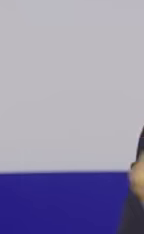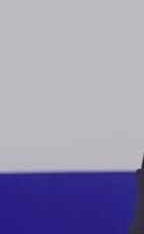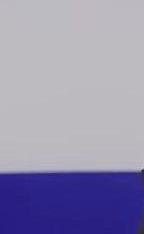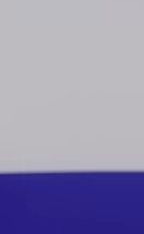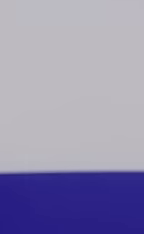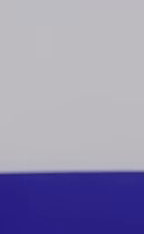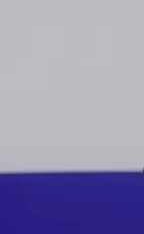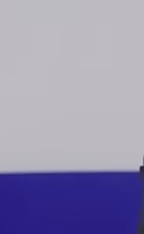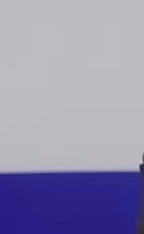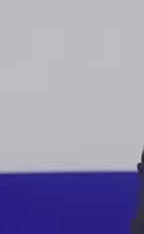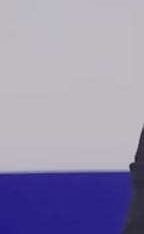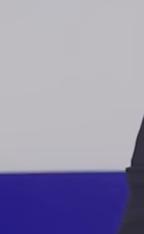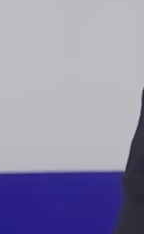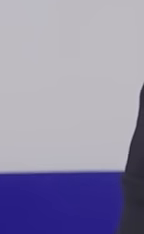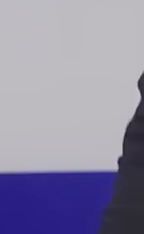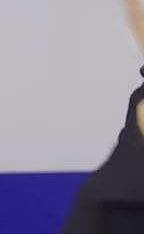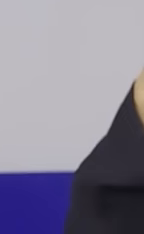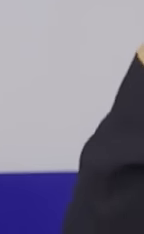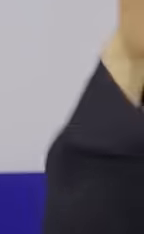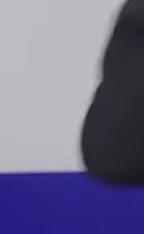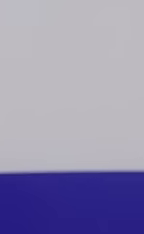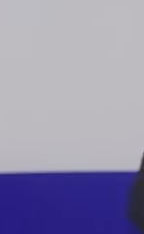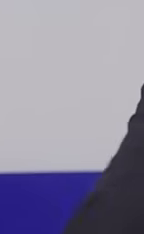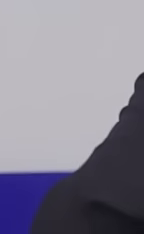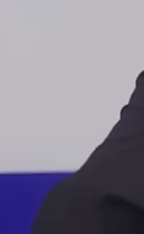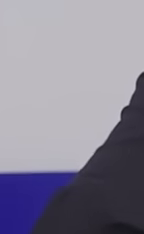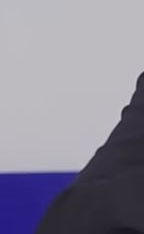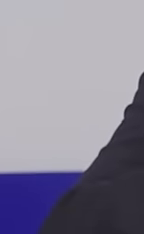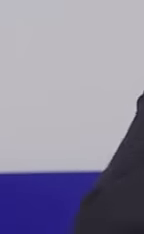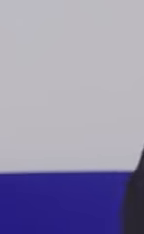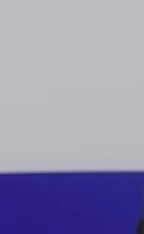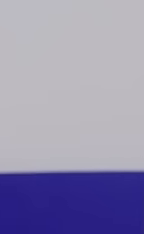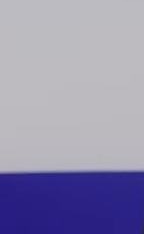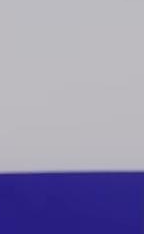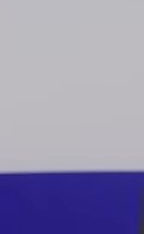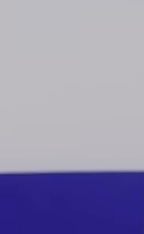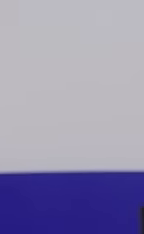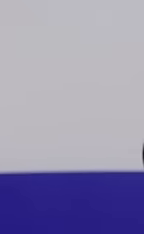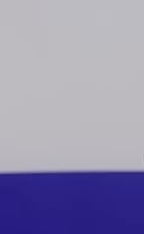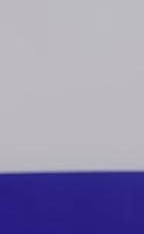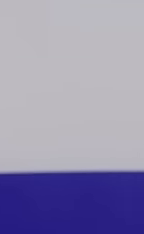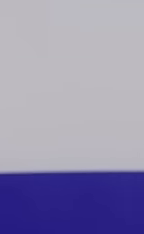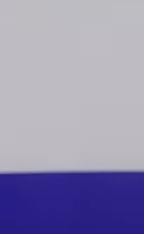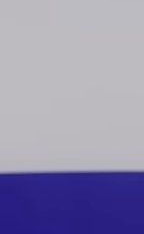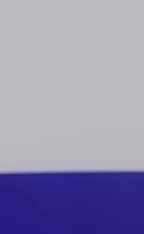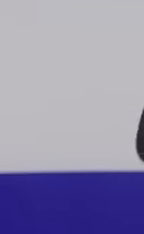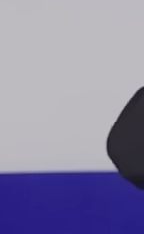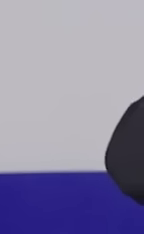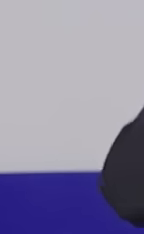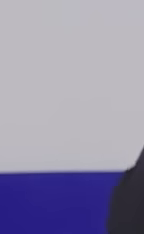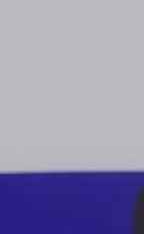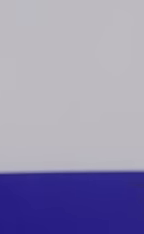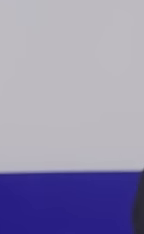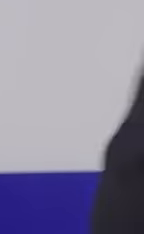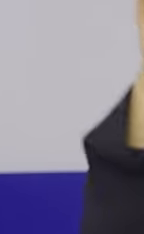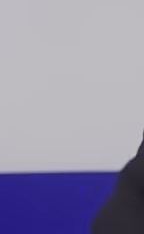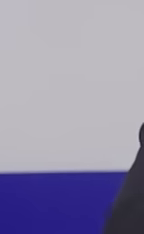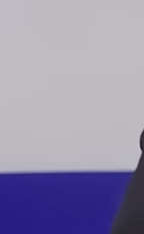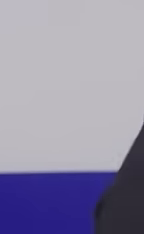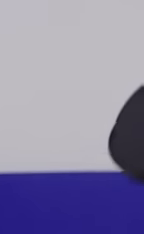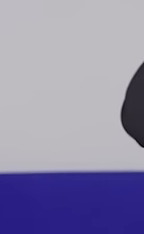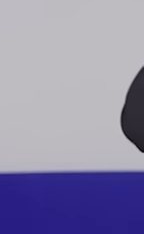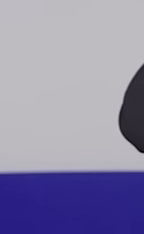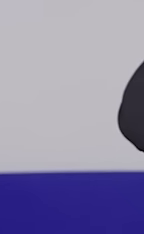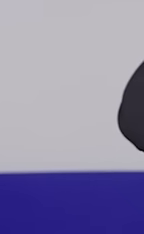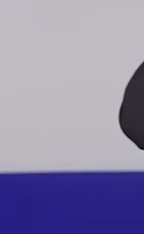사실 재생에너지를 생산해서 에너지 저장 시스템을 신속하게 확충하면